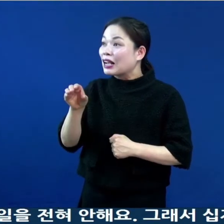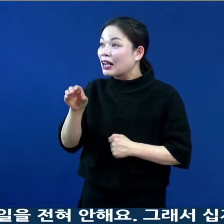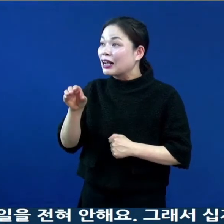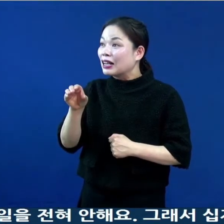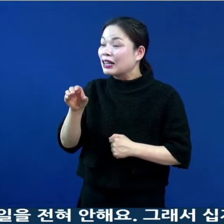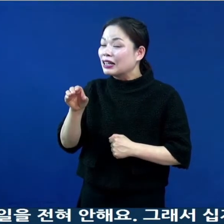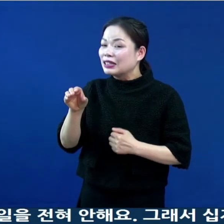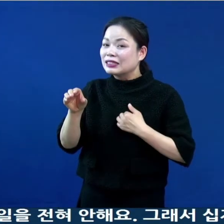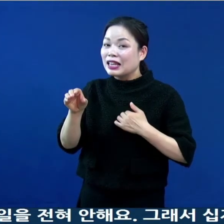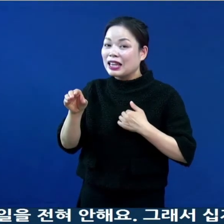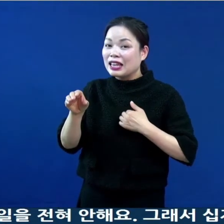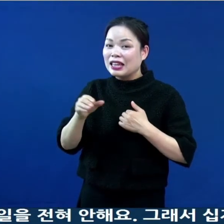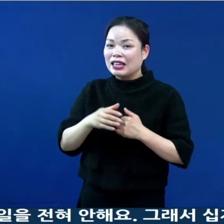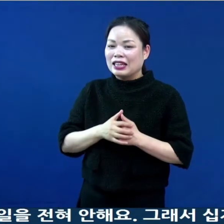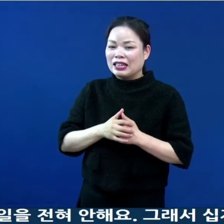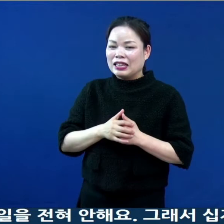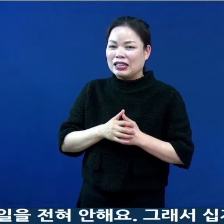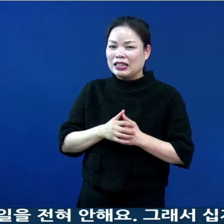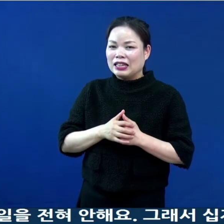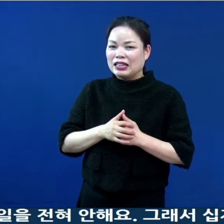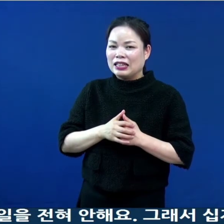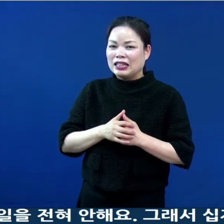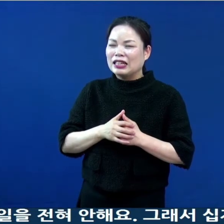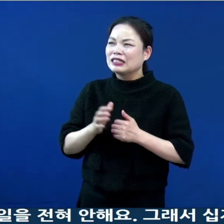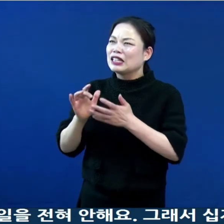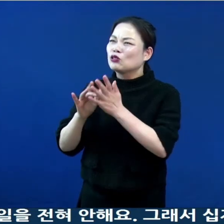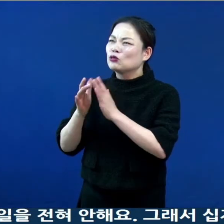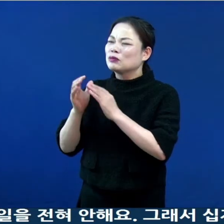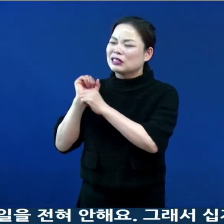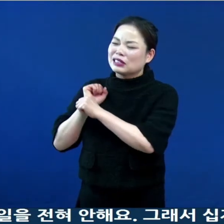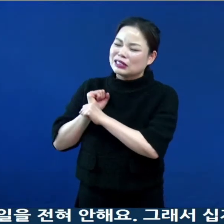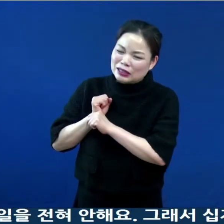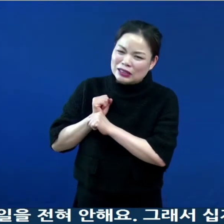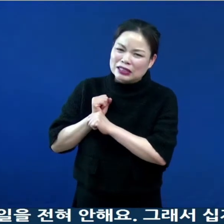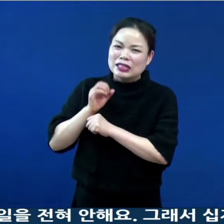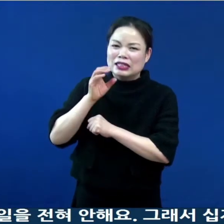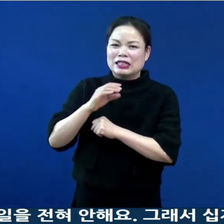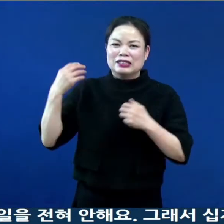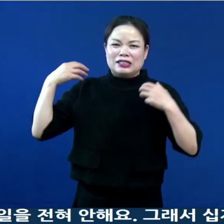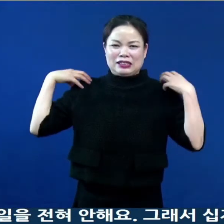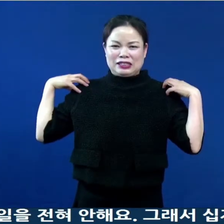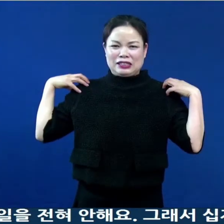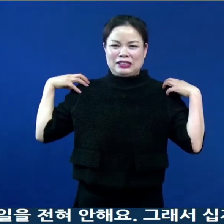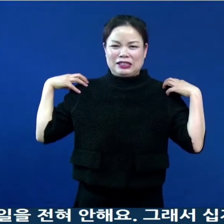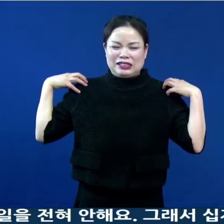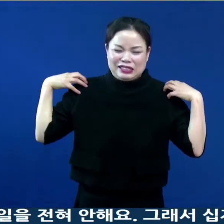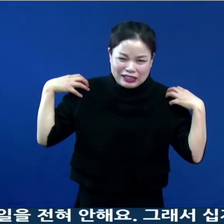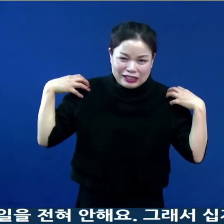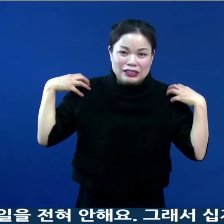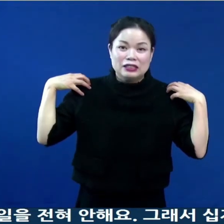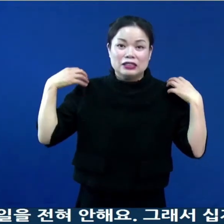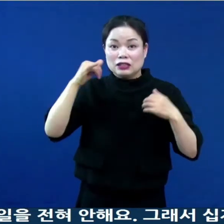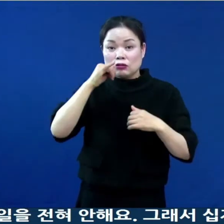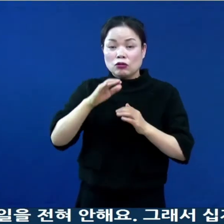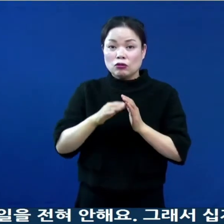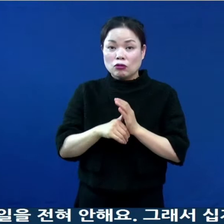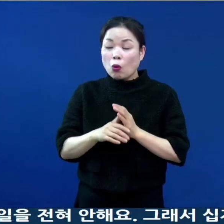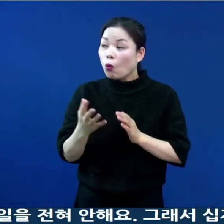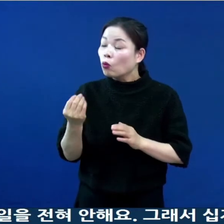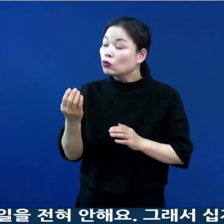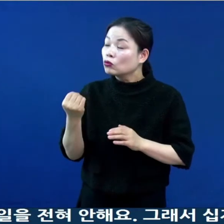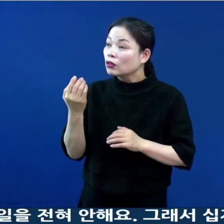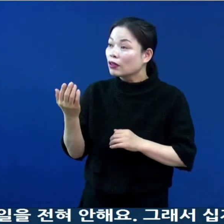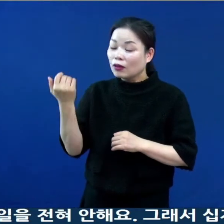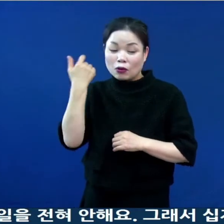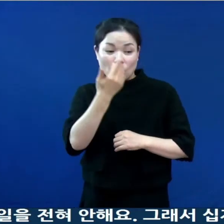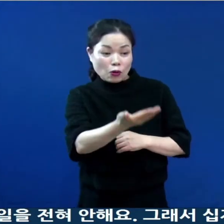십자가가 좀 예수님이 지신 십자가처럼 제 등이 이렇게 지어질 때가 있습니다. 그래서 언제